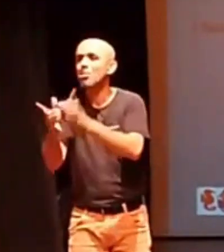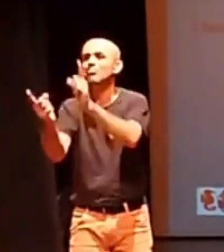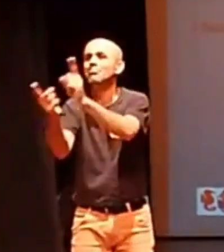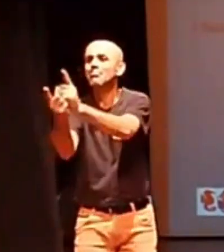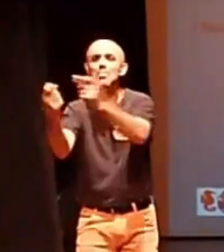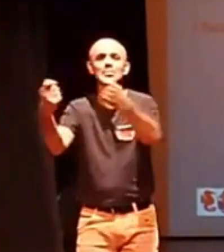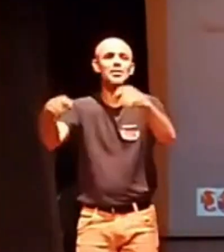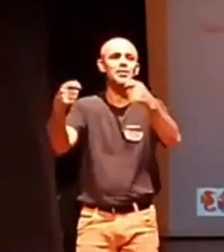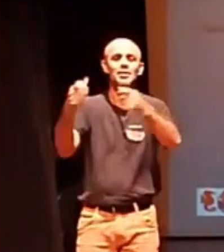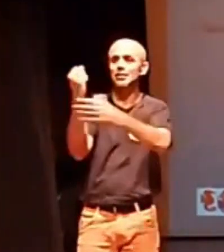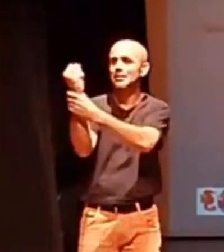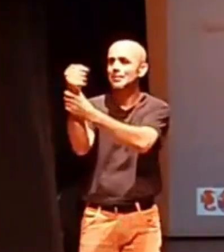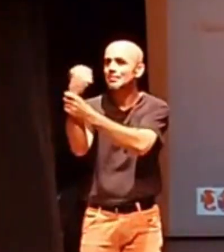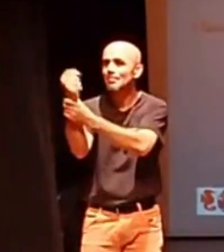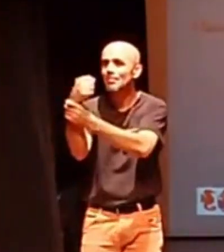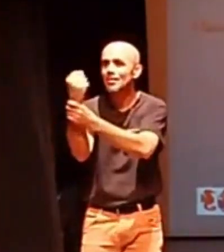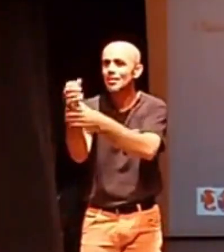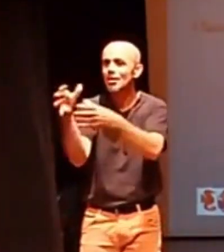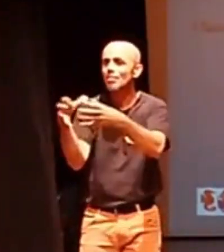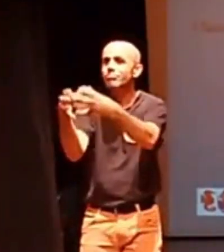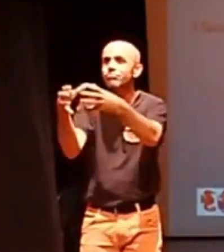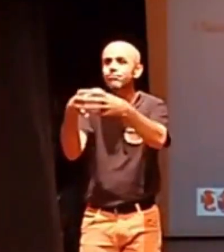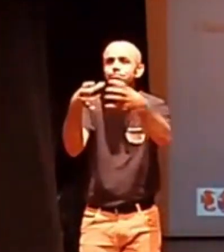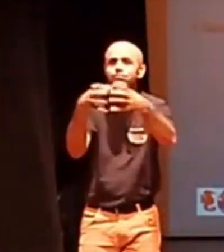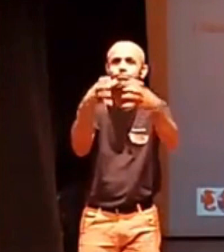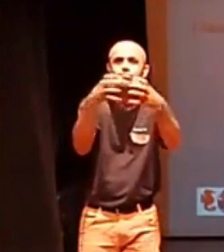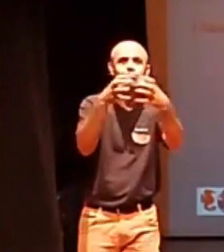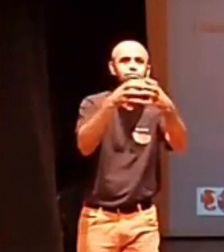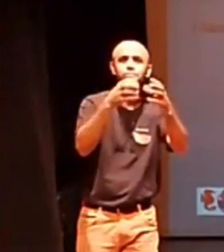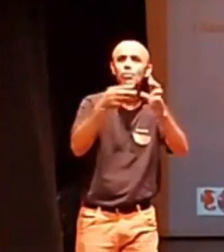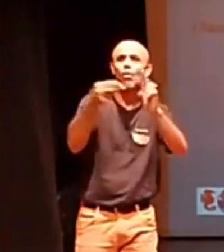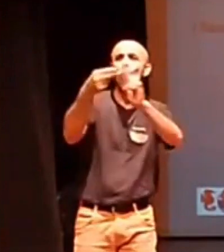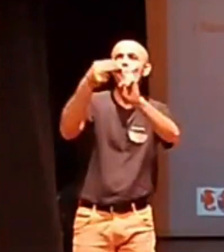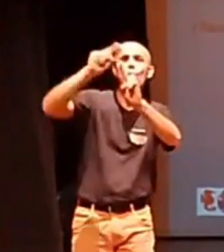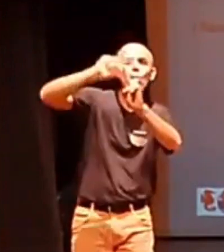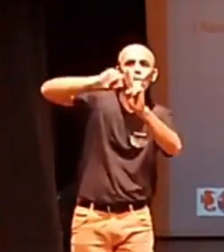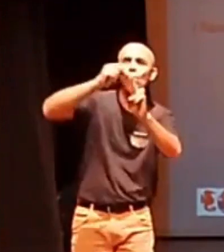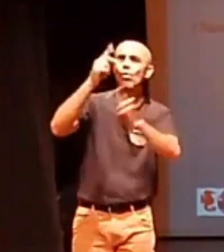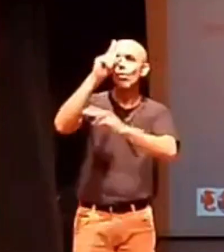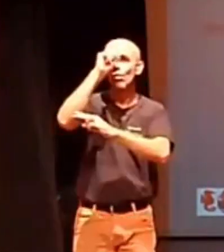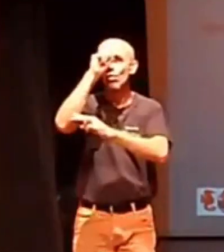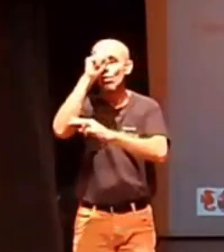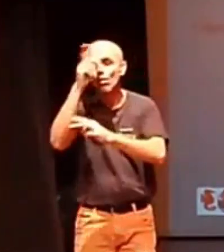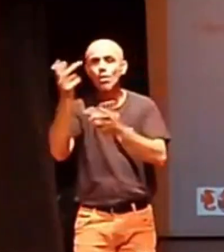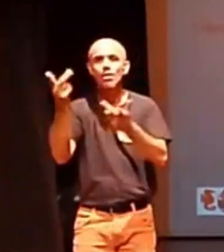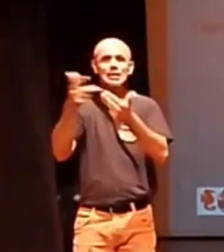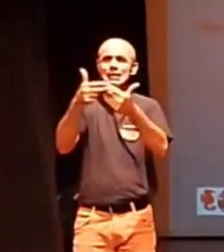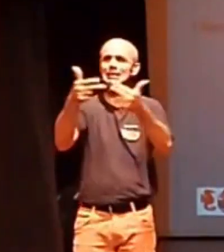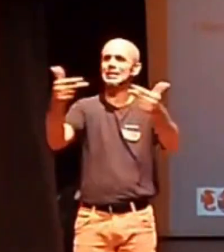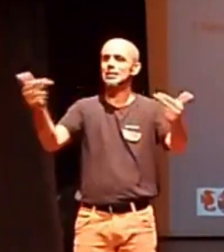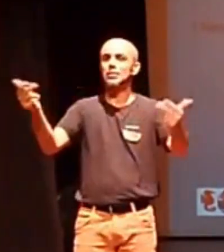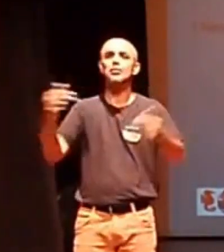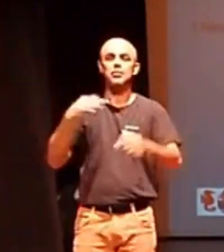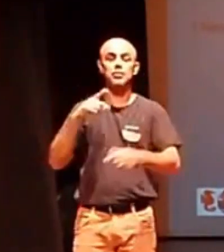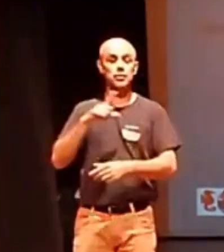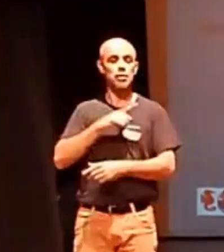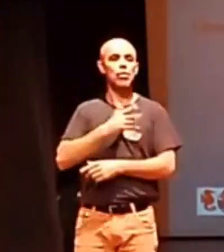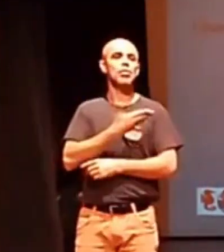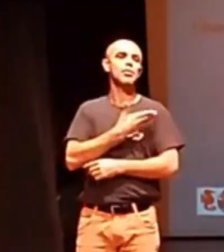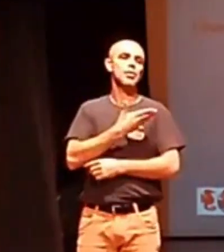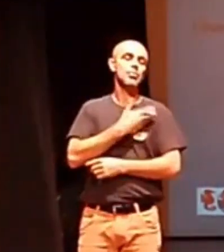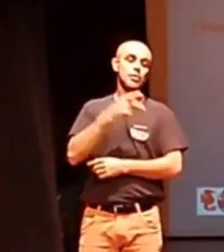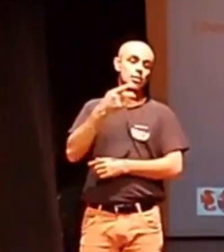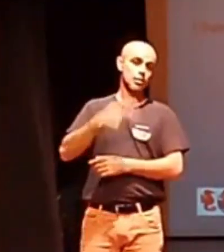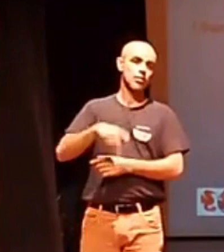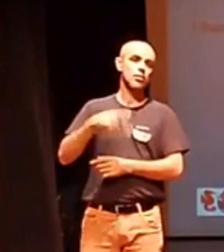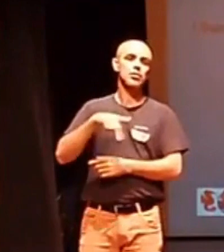que precisa do fisioterapeuta nas equipes de todas as unidades de saúde, dos NASFs. Tem uma grande colega daqui da Pragranja,